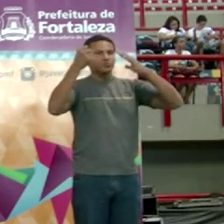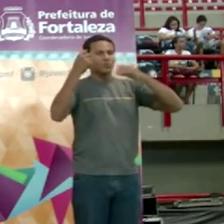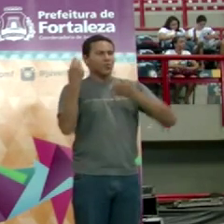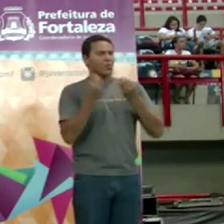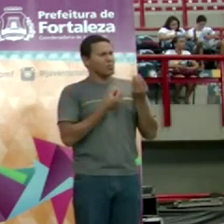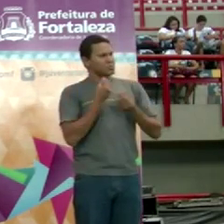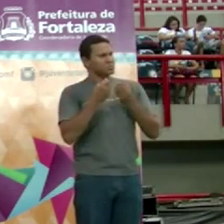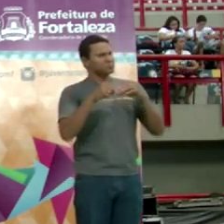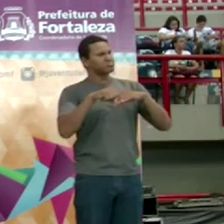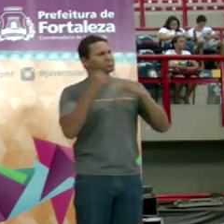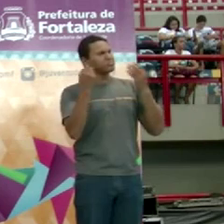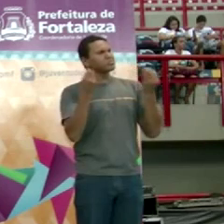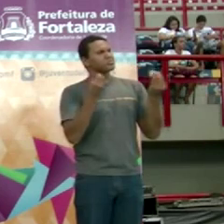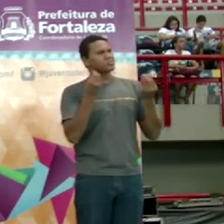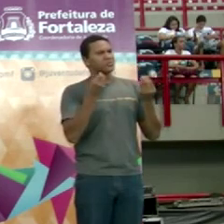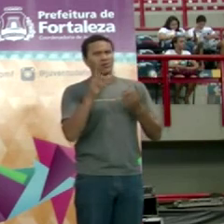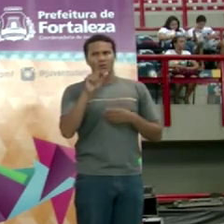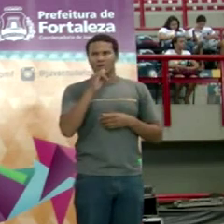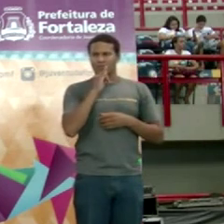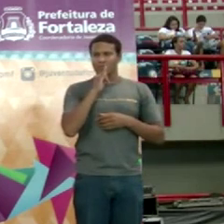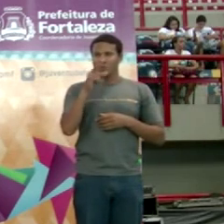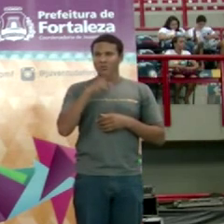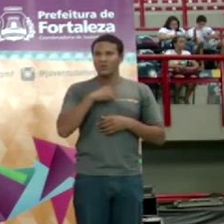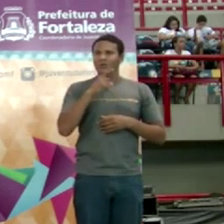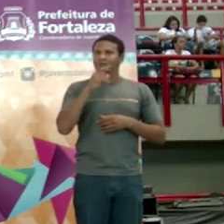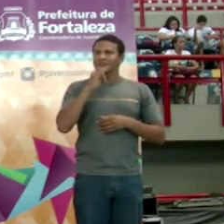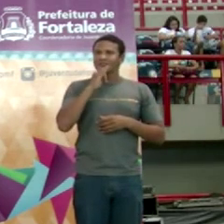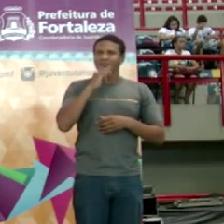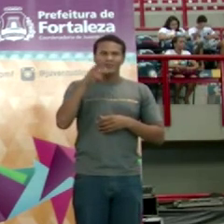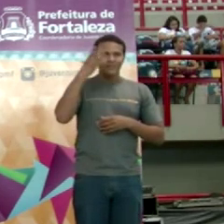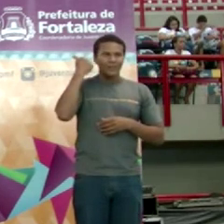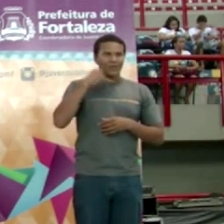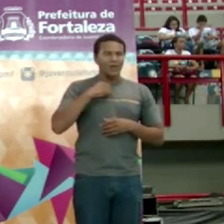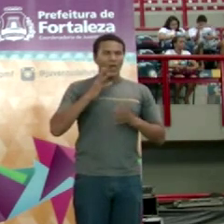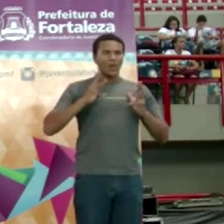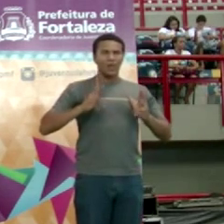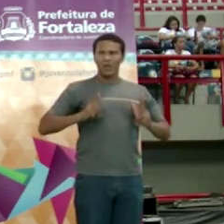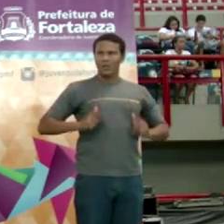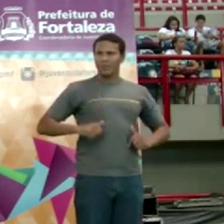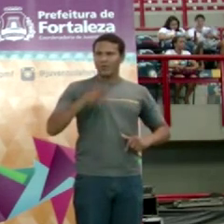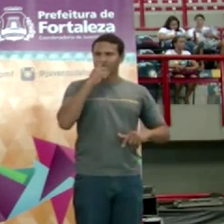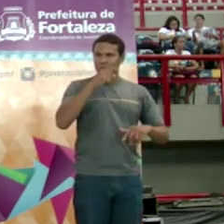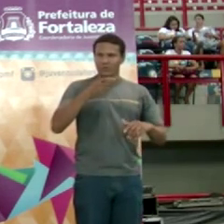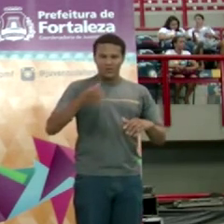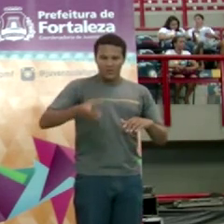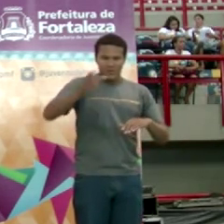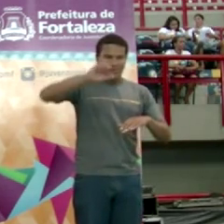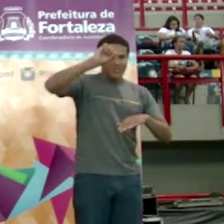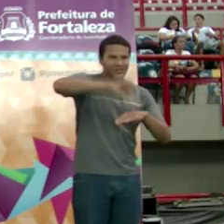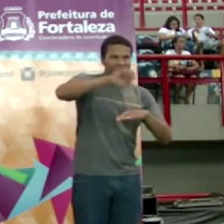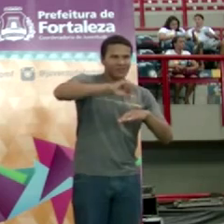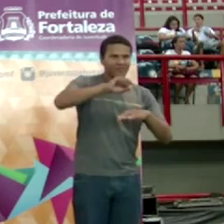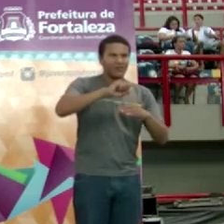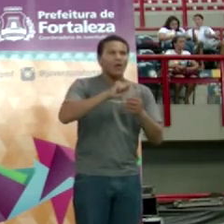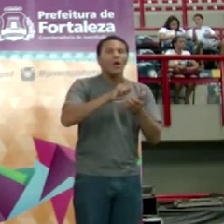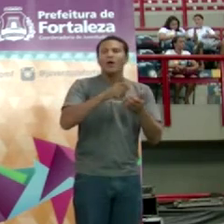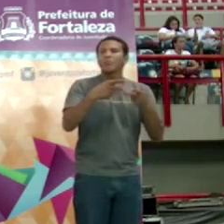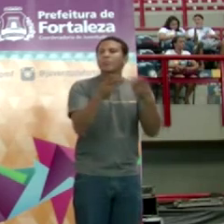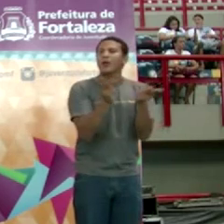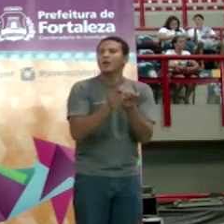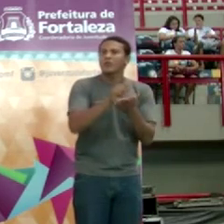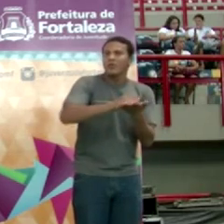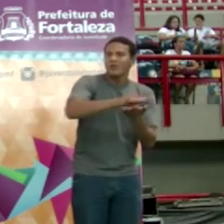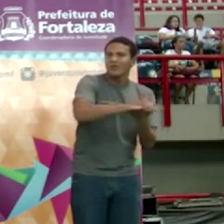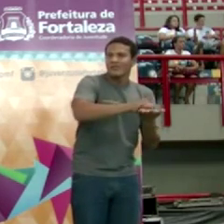Os detergentes, para eles fazerem a limpeza de uma forma adequada, eles têm que quebrar a tensão superficial da água. E